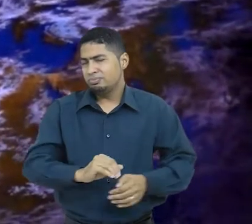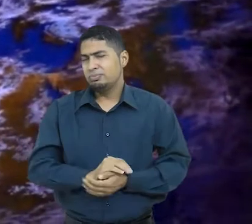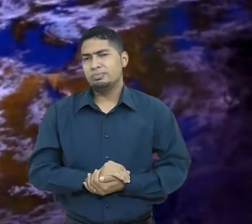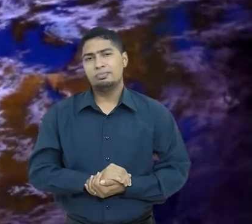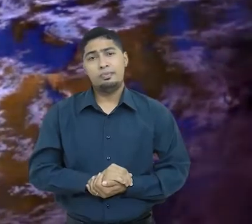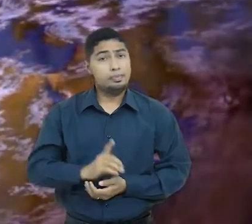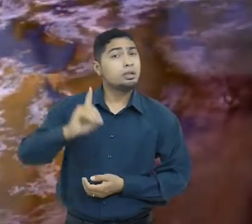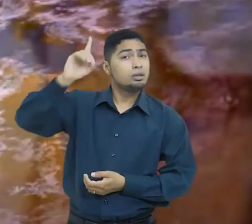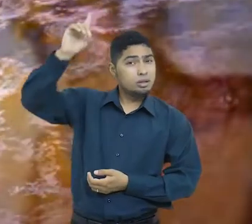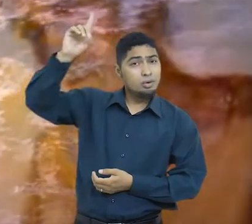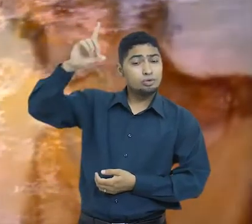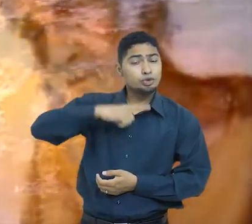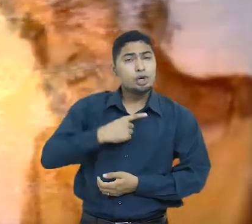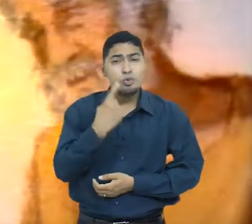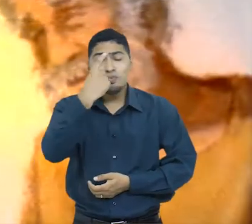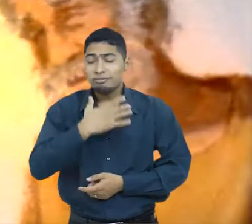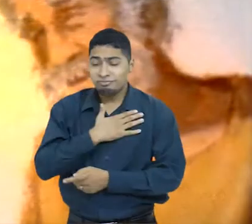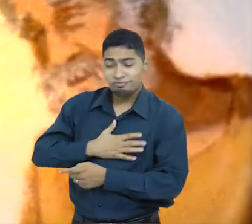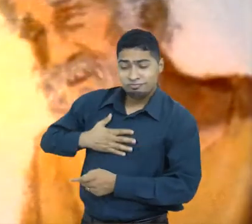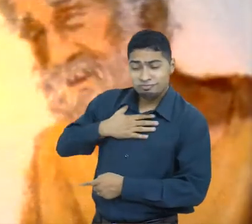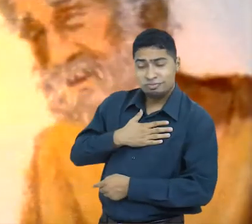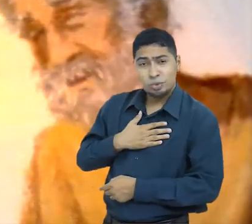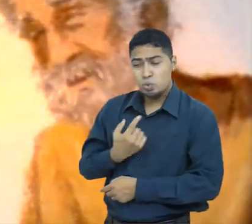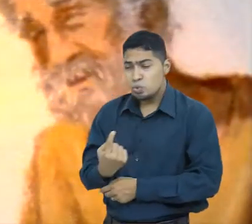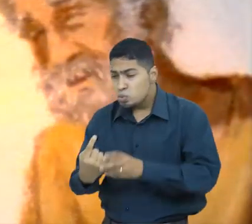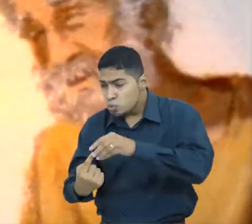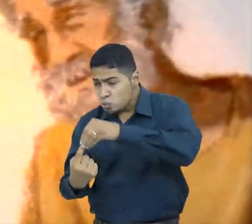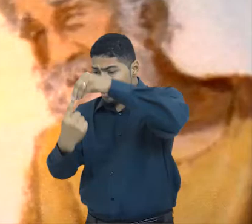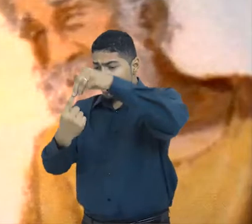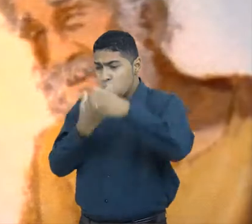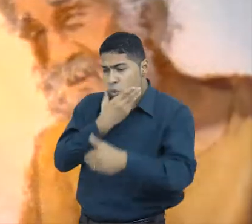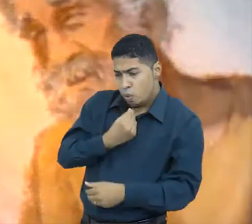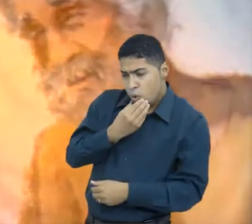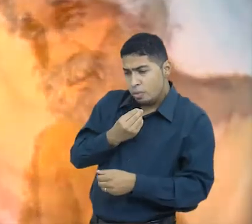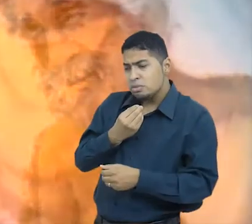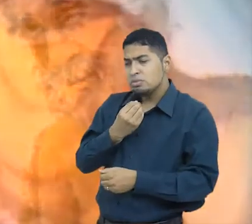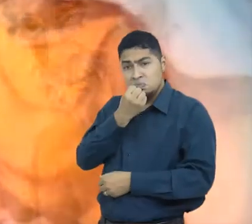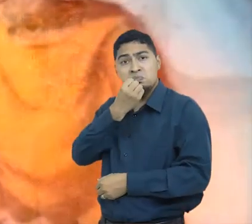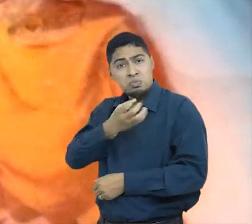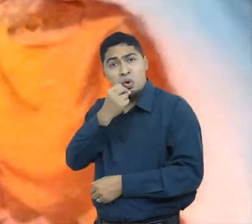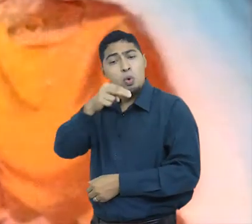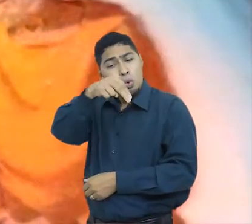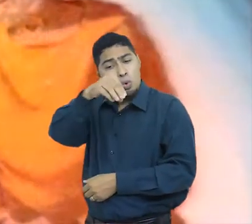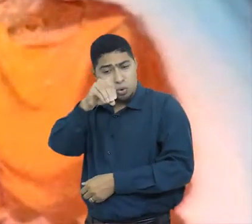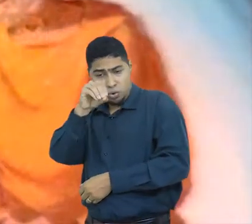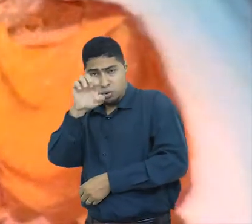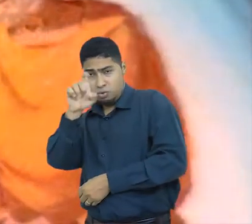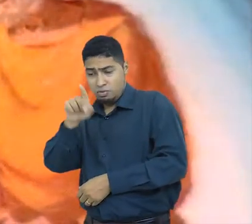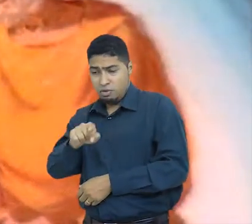No entanto, Deus estava contente com Noé, o único homem justo daquela época, um homem que lhe obedecia